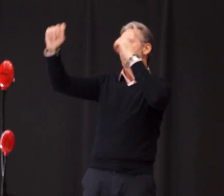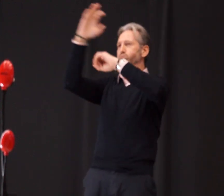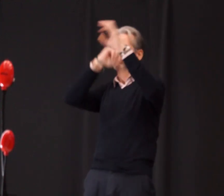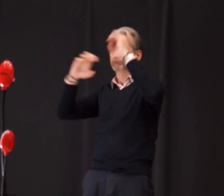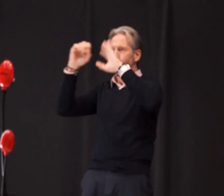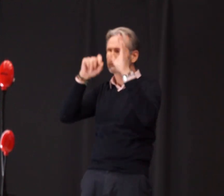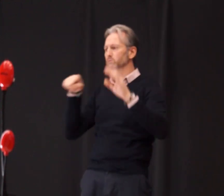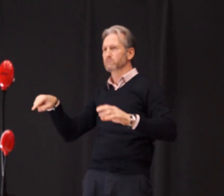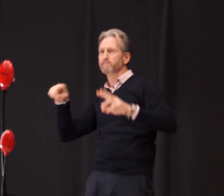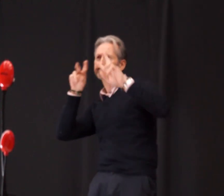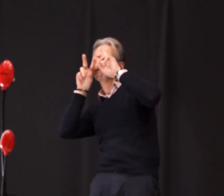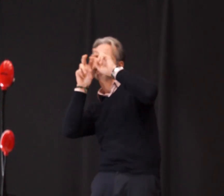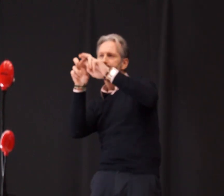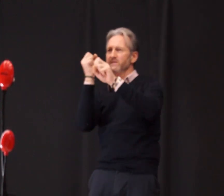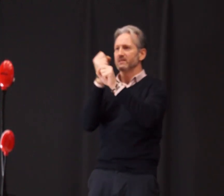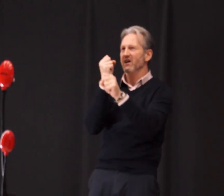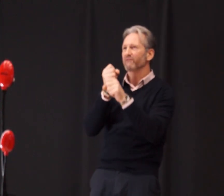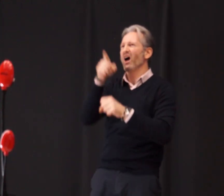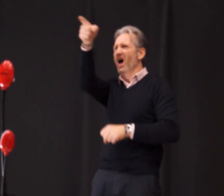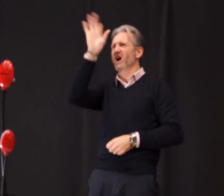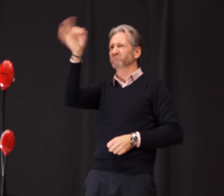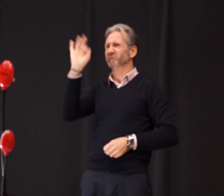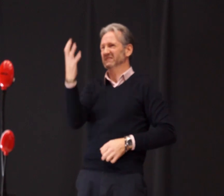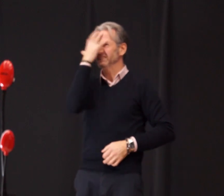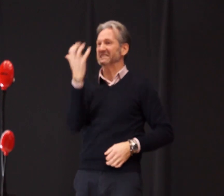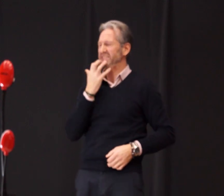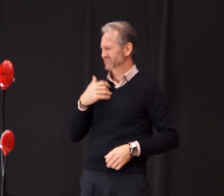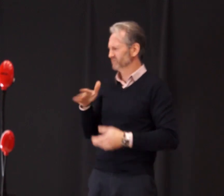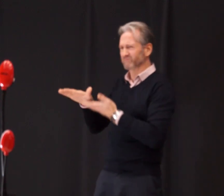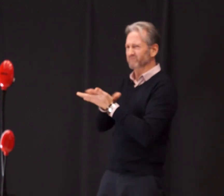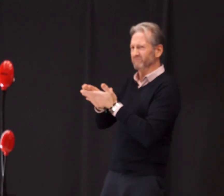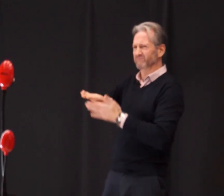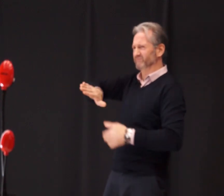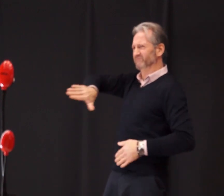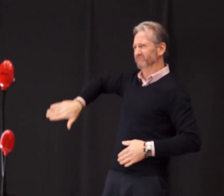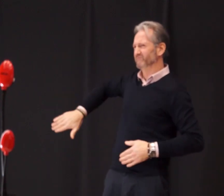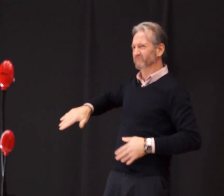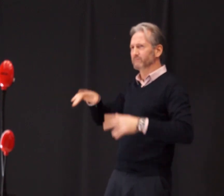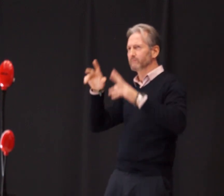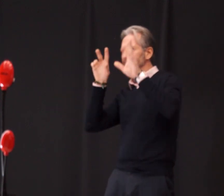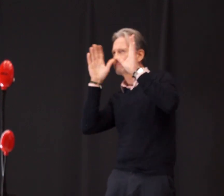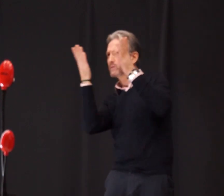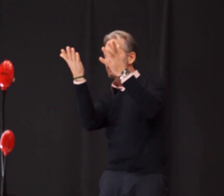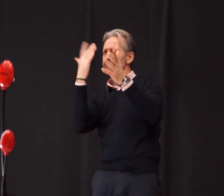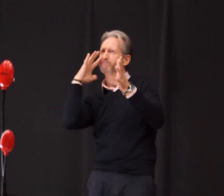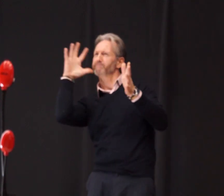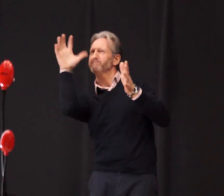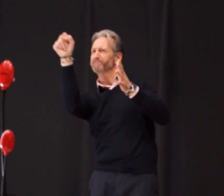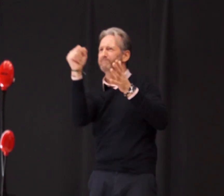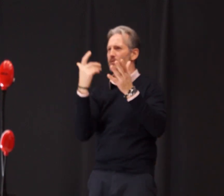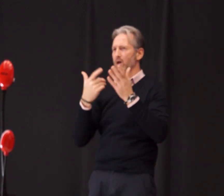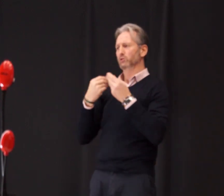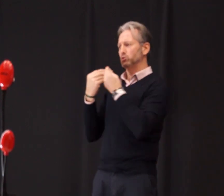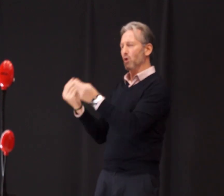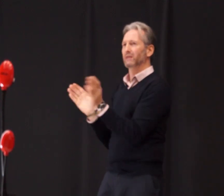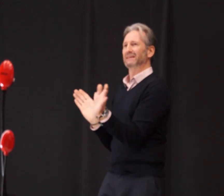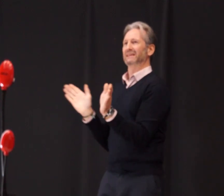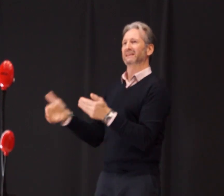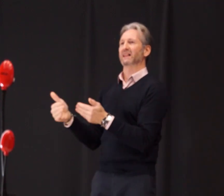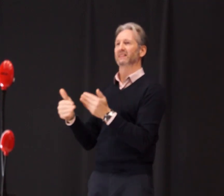L'idée, c'est que à partir de ces éléments que j'indique, je demande aux enfants de réfléchir sur